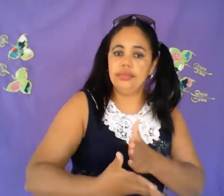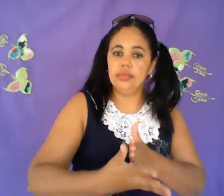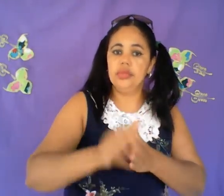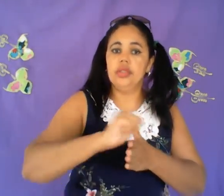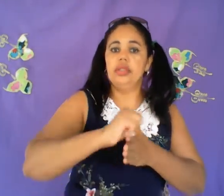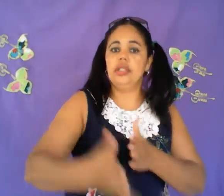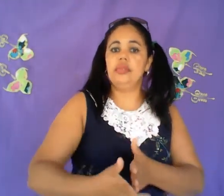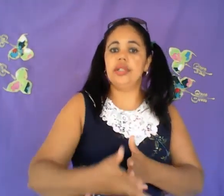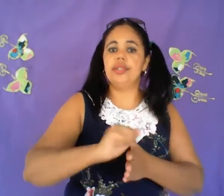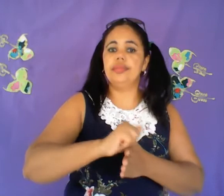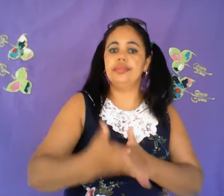Libras.